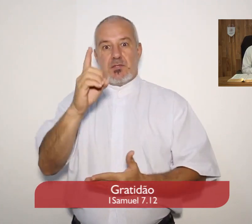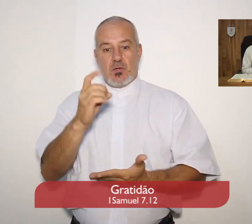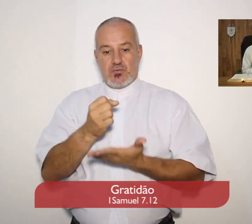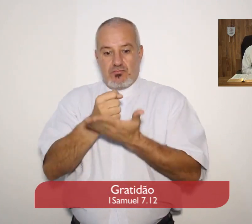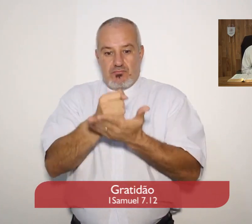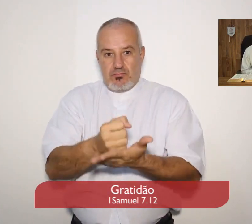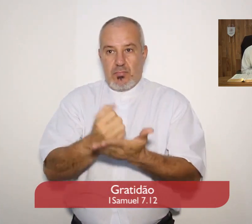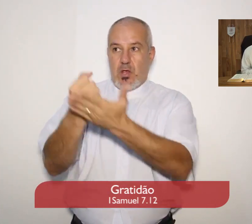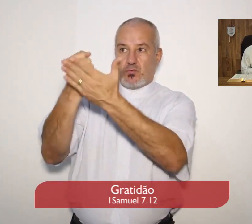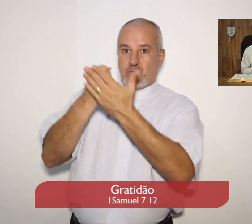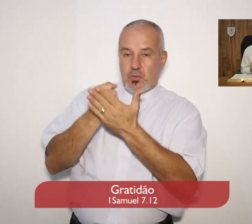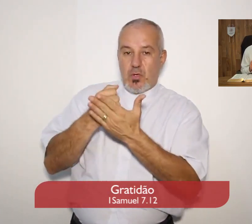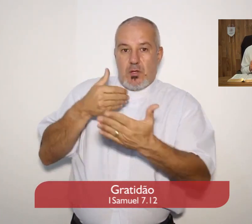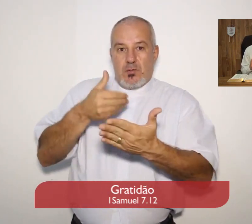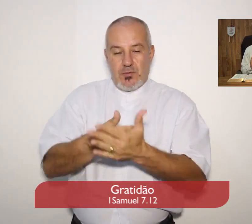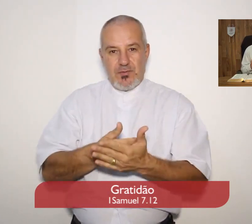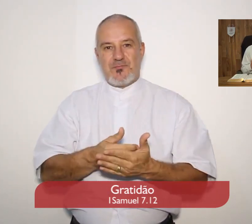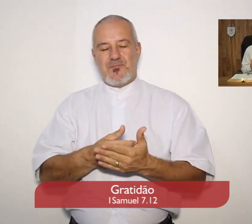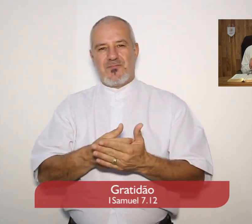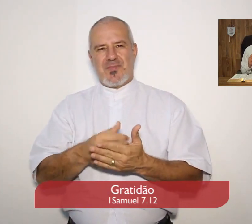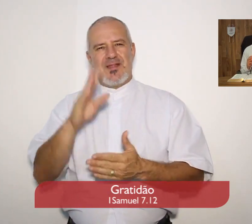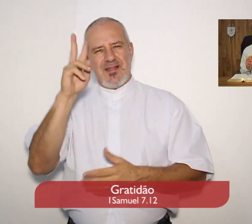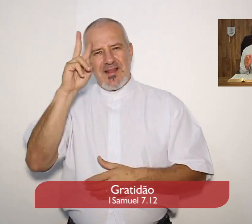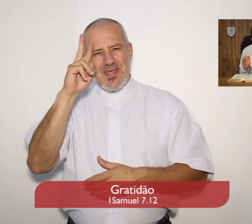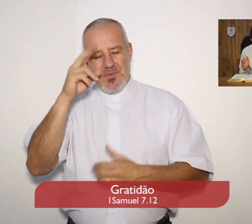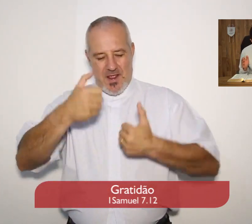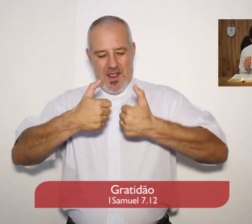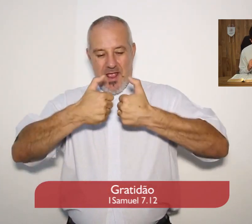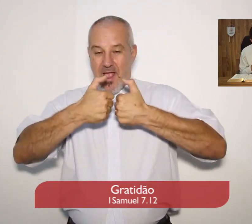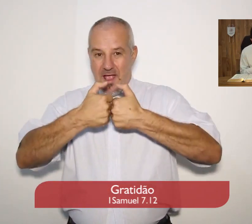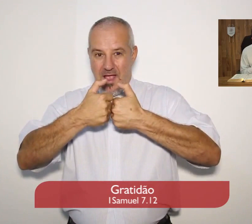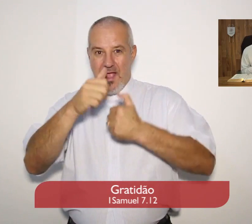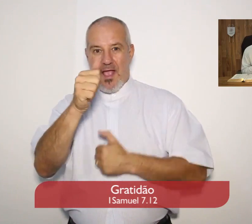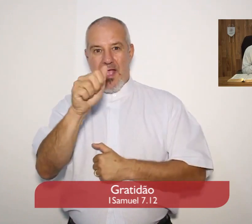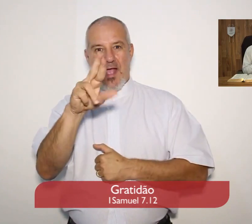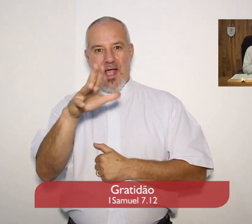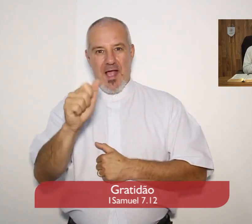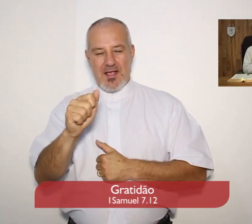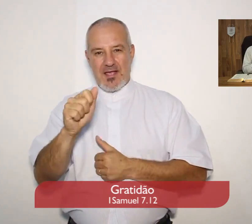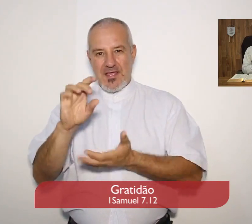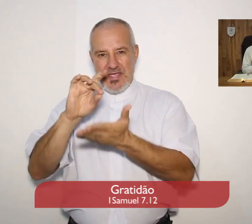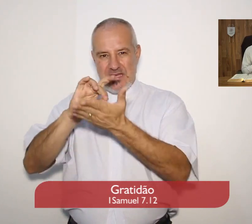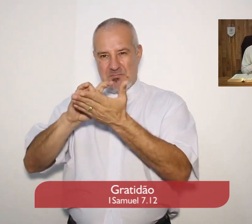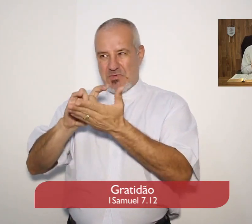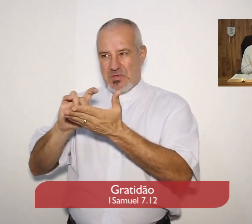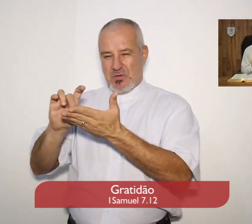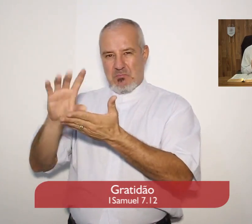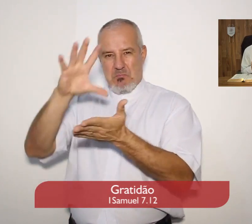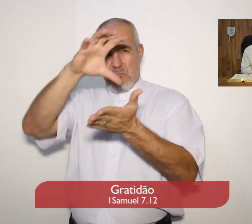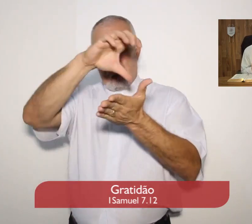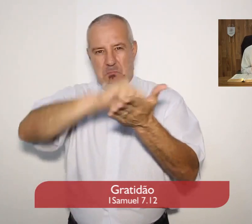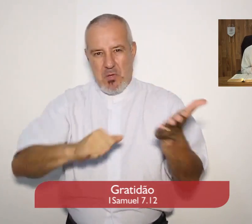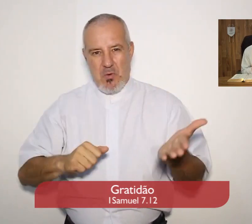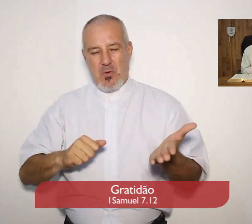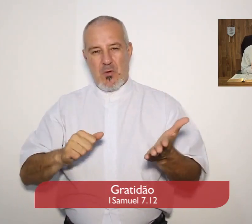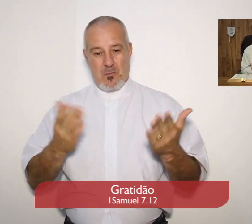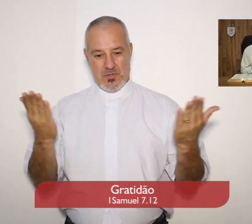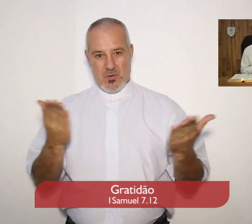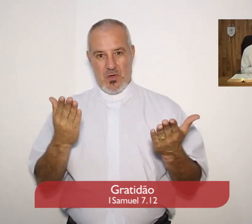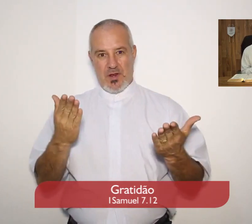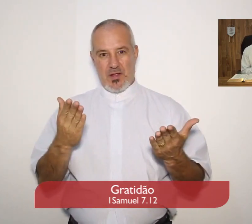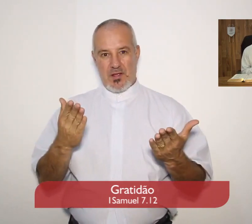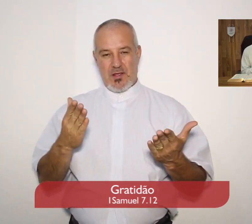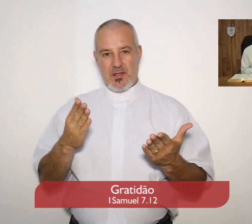Aliança não estava nas mãos dos inimigos do povo de Israel. Agora, ela se encontrava